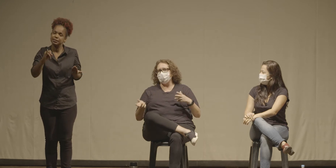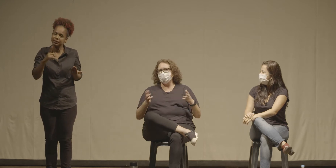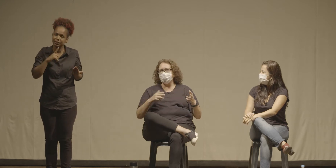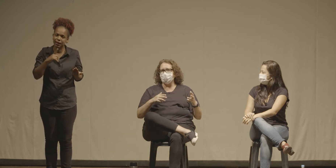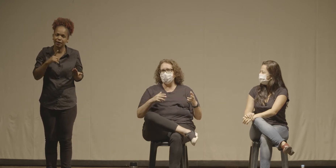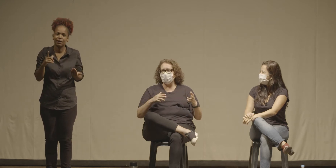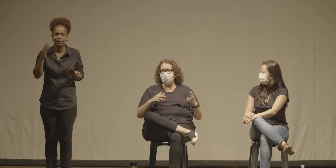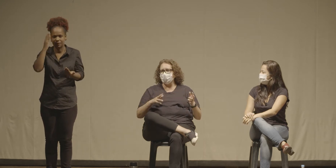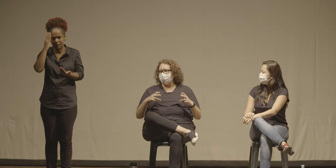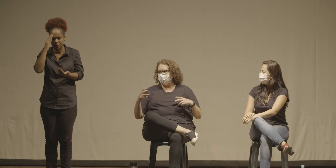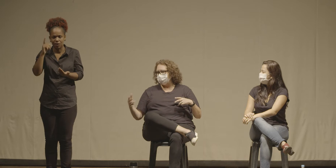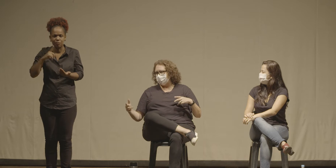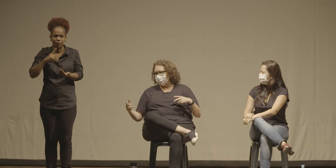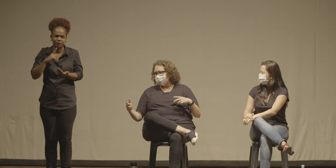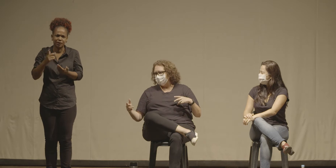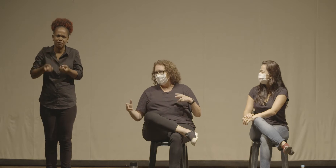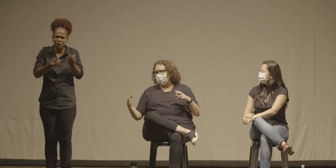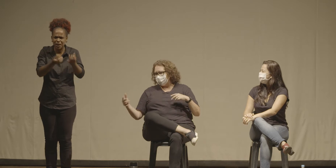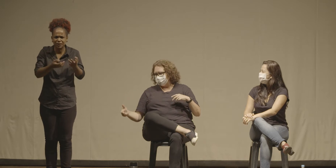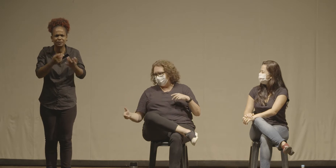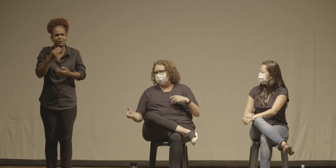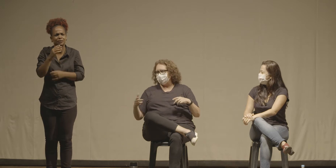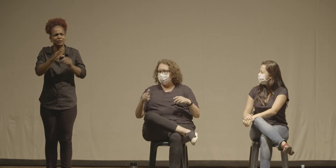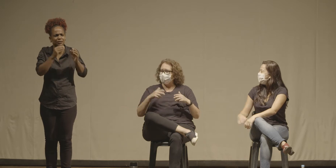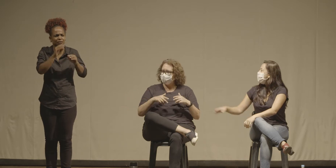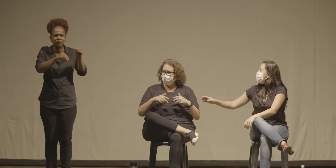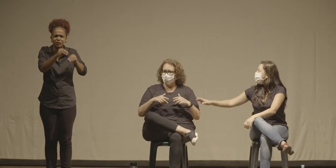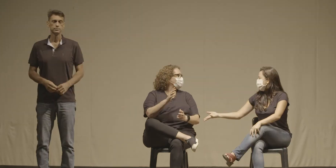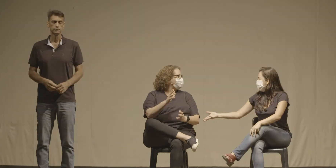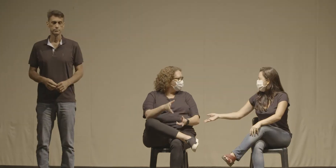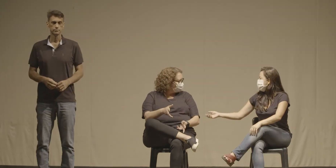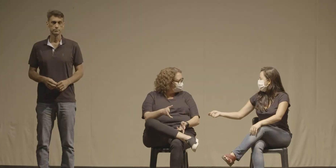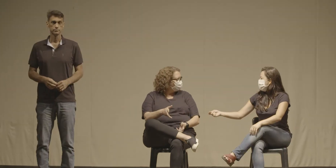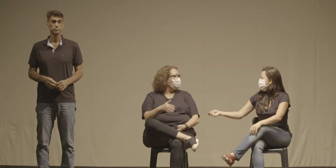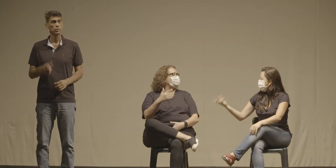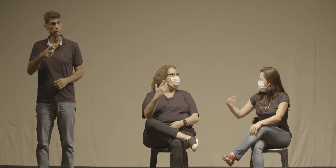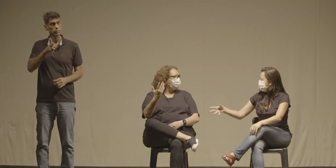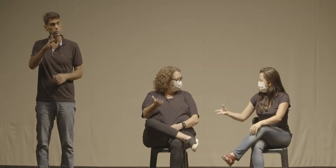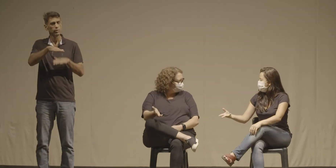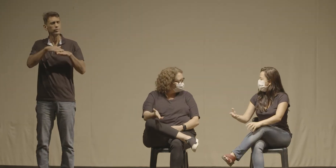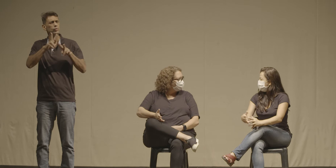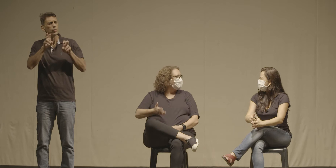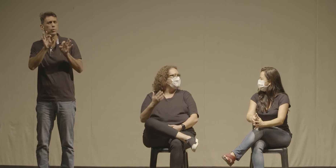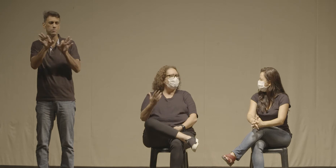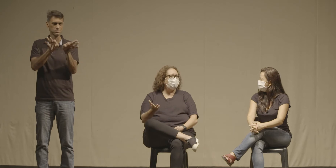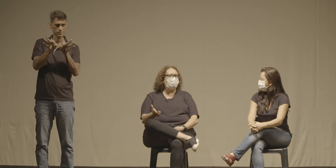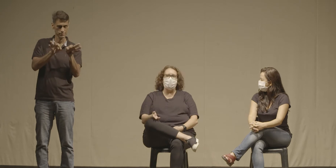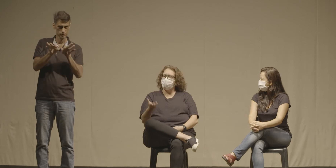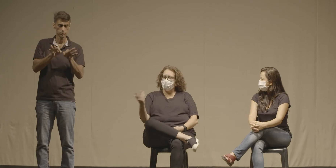se Tostines é fresquinho porque vende mais ou vende mais porque é fresquinho. Estava falando sobre isso, sobre esse